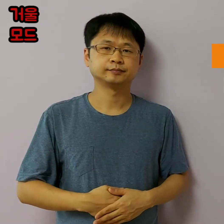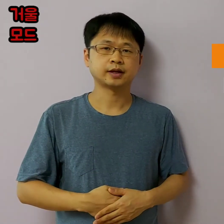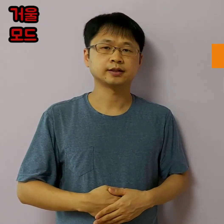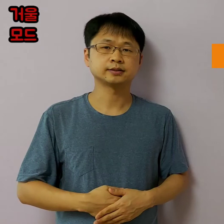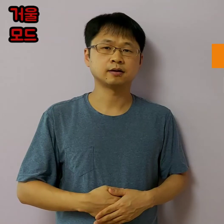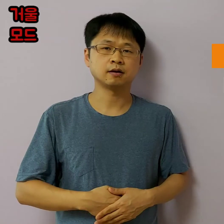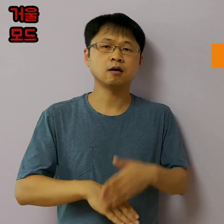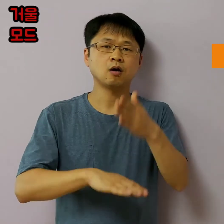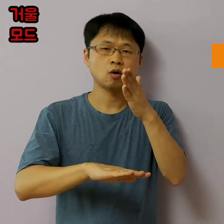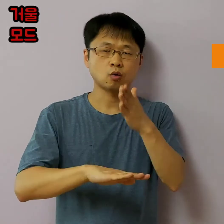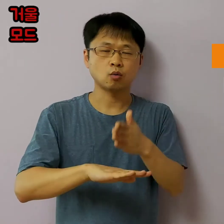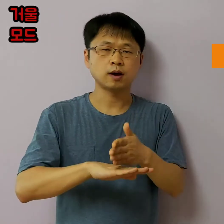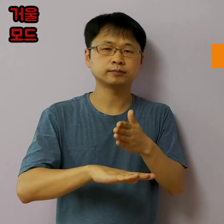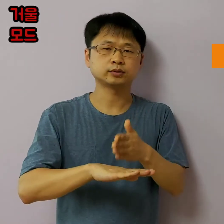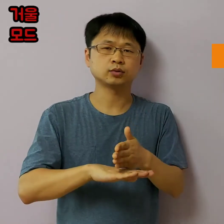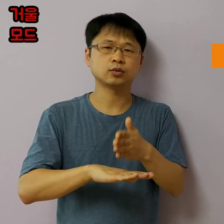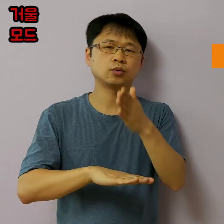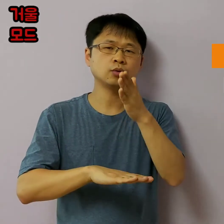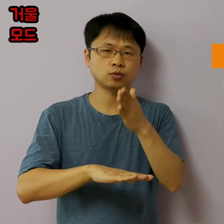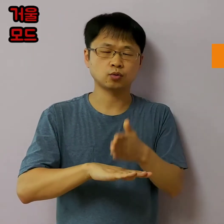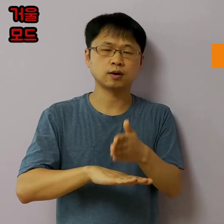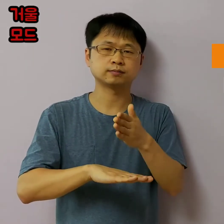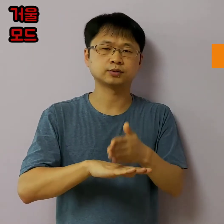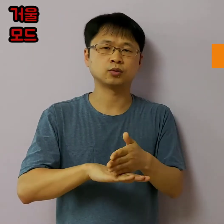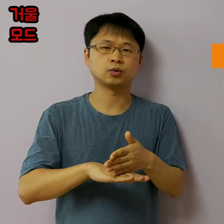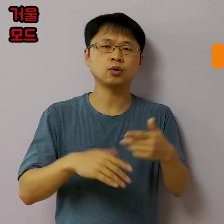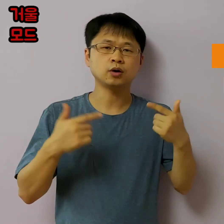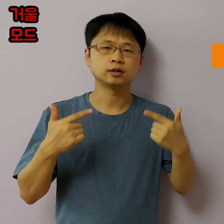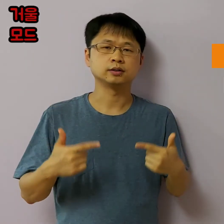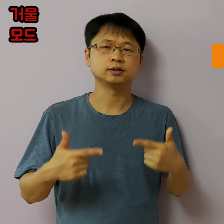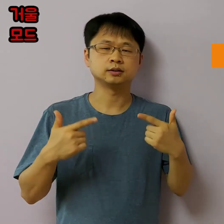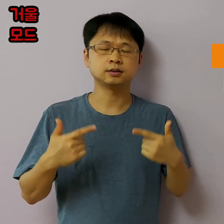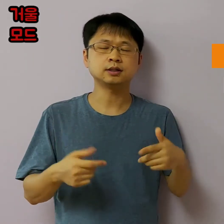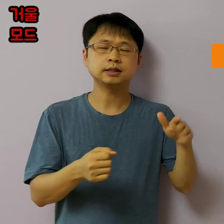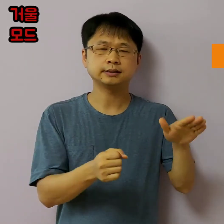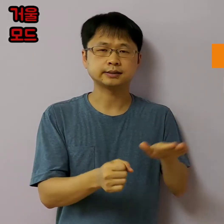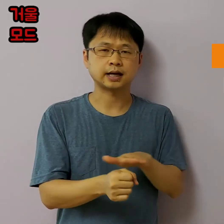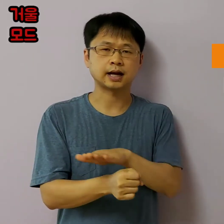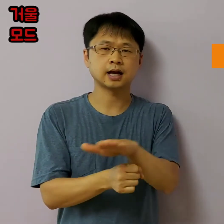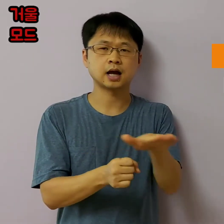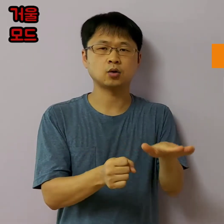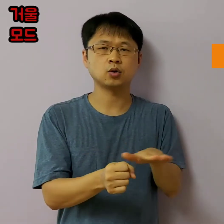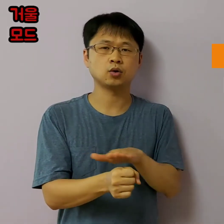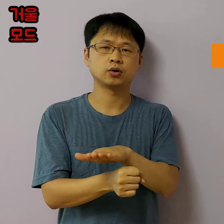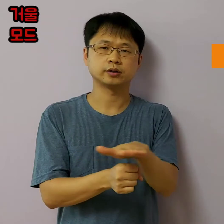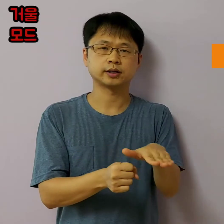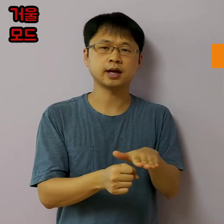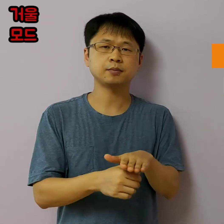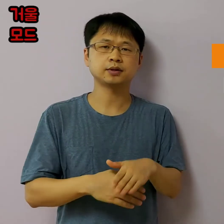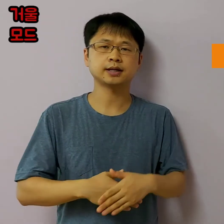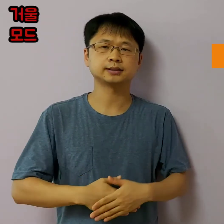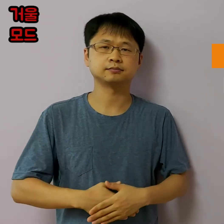네, 그래서 고맙소 늘 사랑하오 이렇게